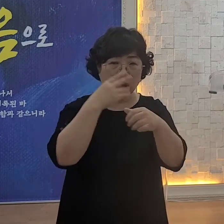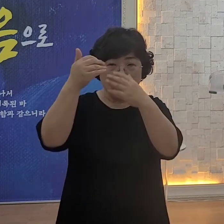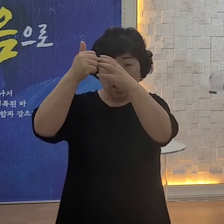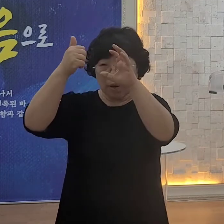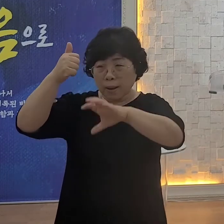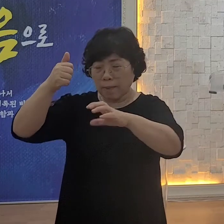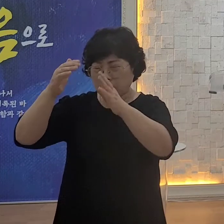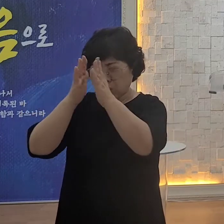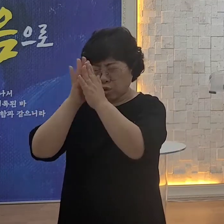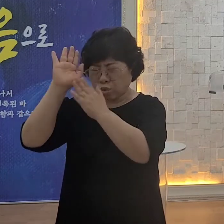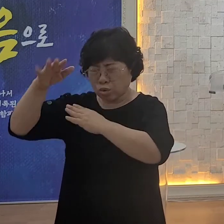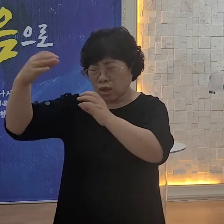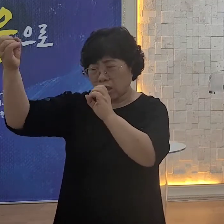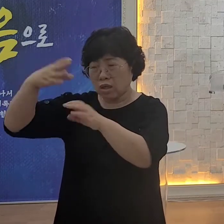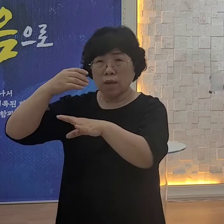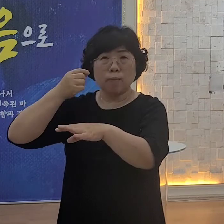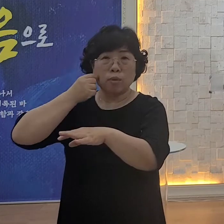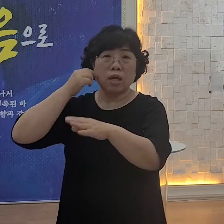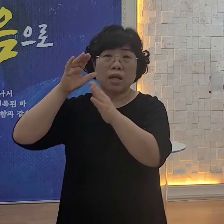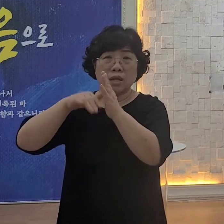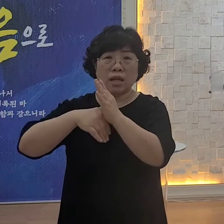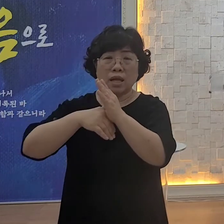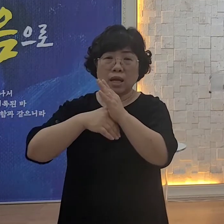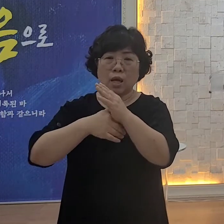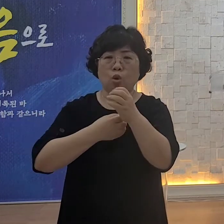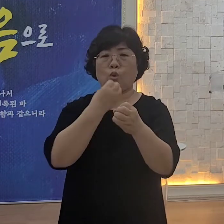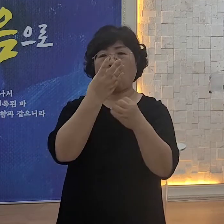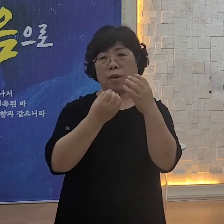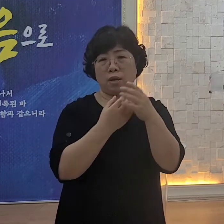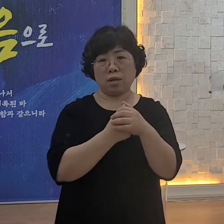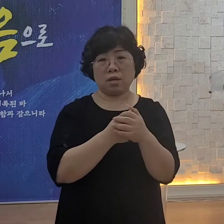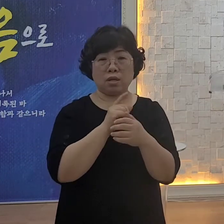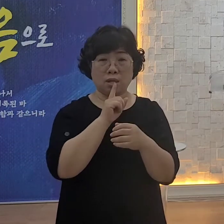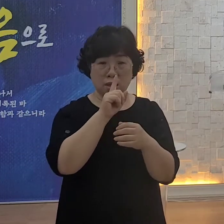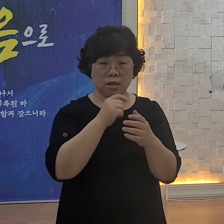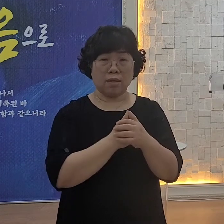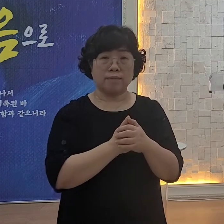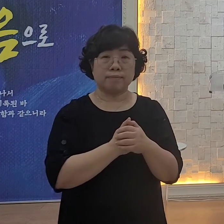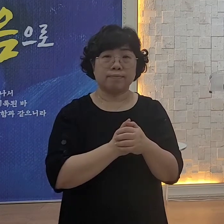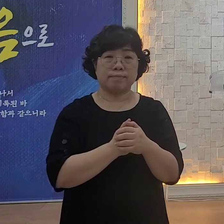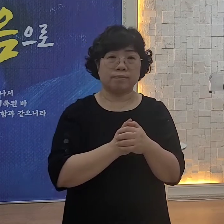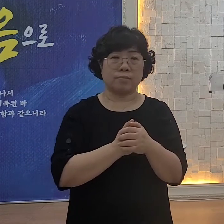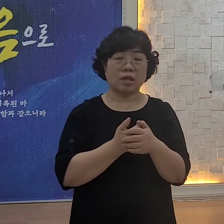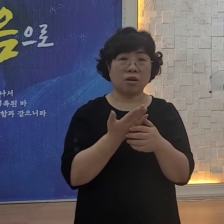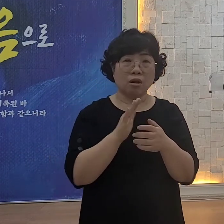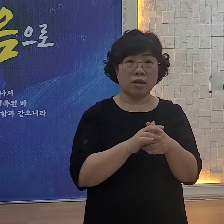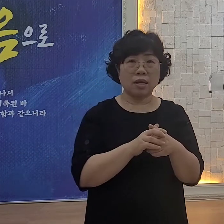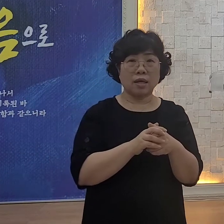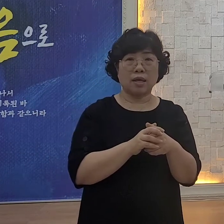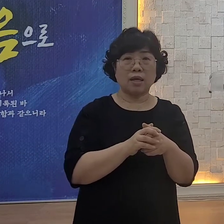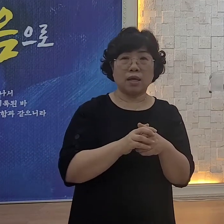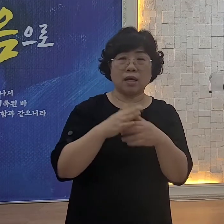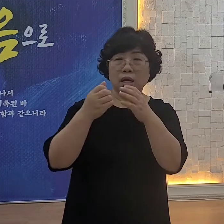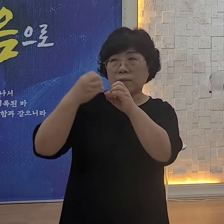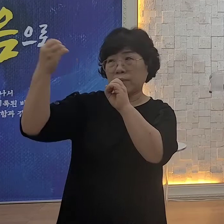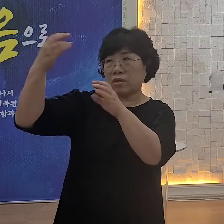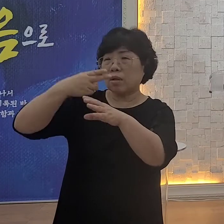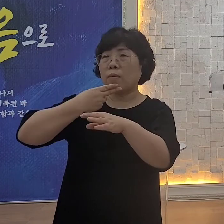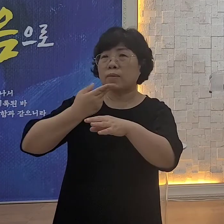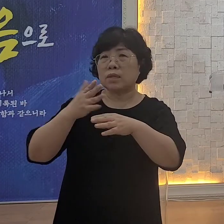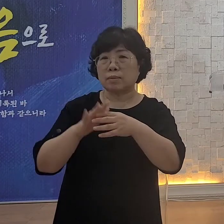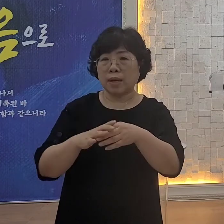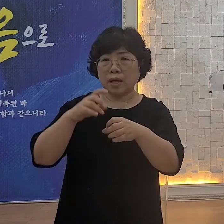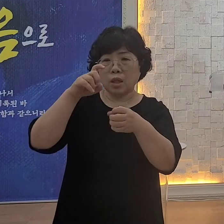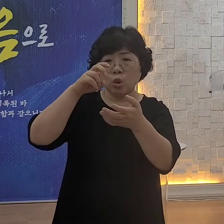자, 바울이 왜 이거 안 고쳐주는 게 이게 돌이 아니라 떡이냐라는 것을 깨닫게 된 귀한 본문이라서,